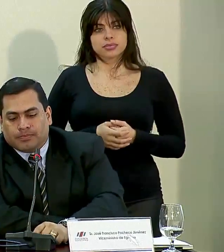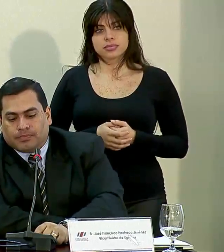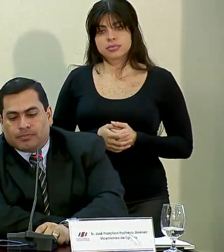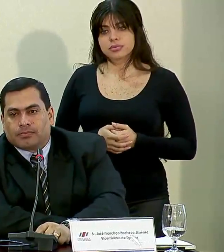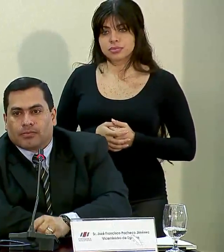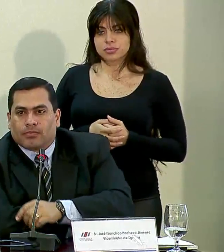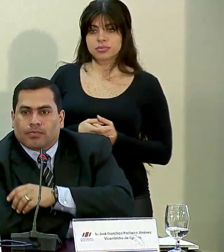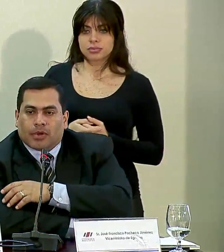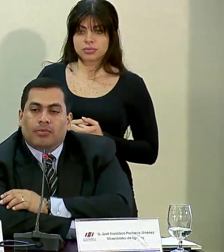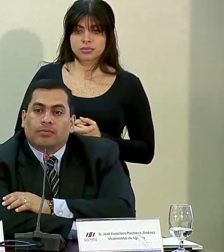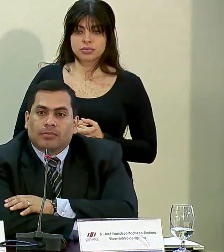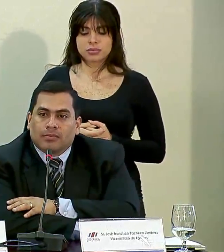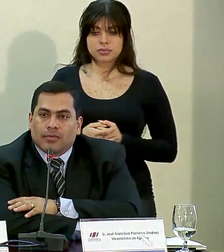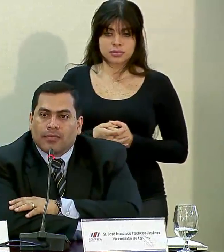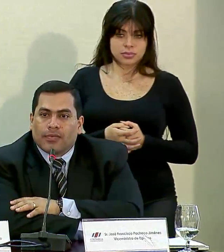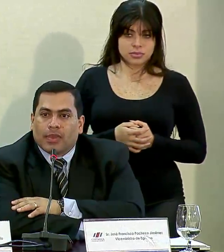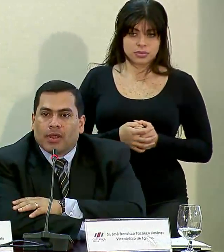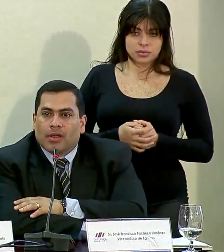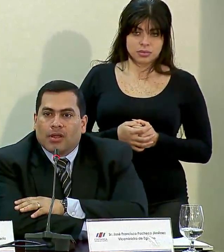Sí. ¿Perdón?